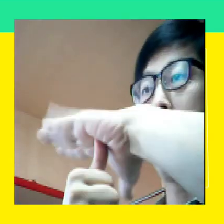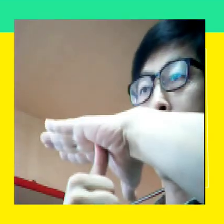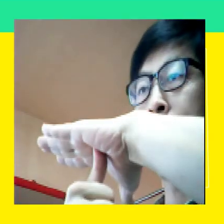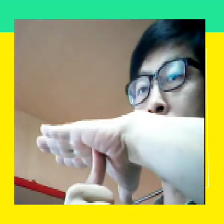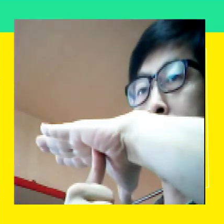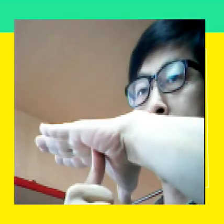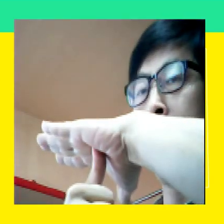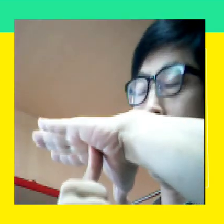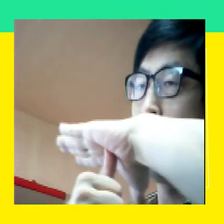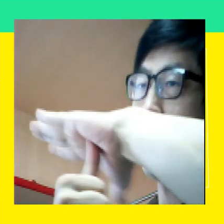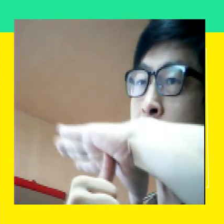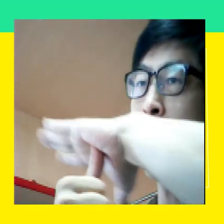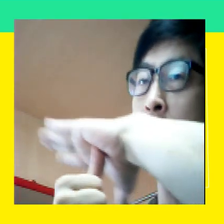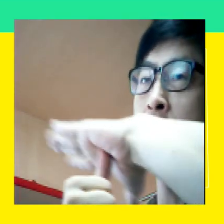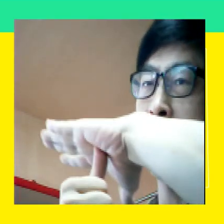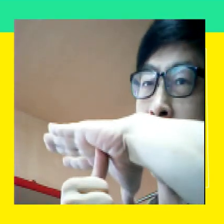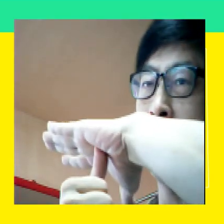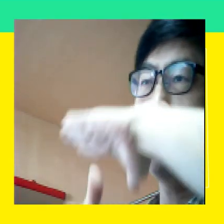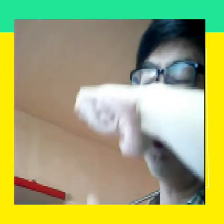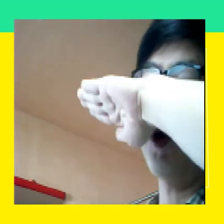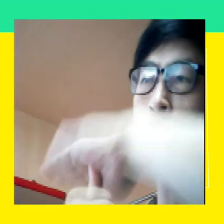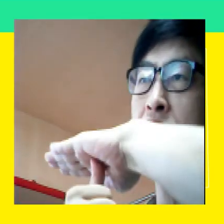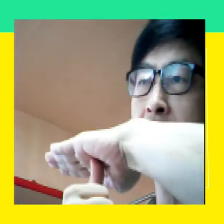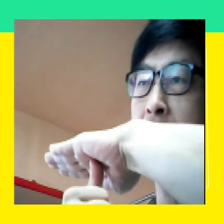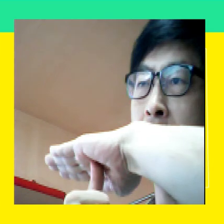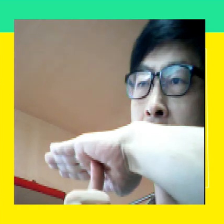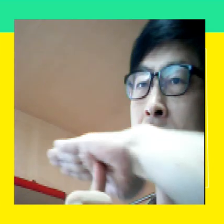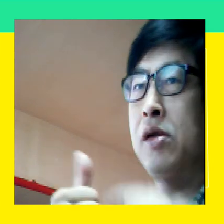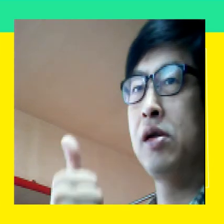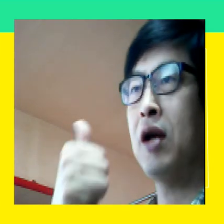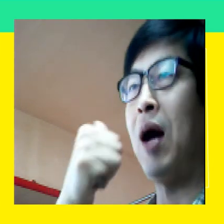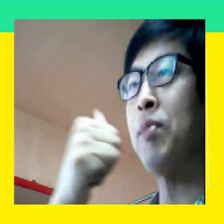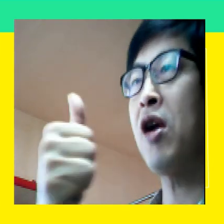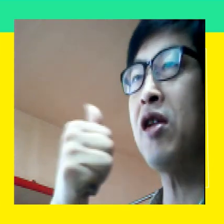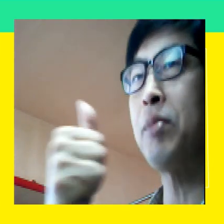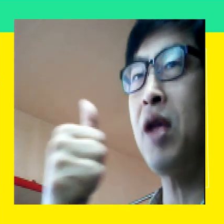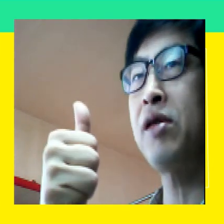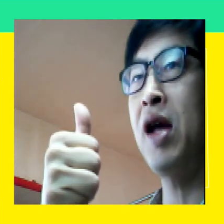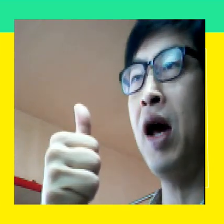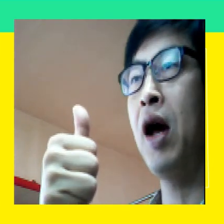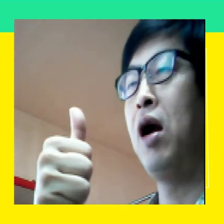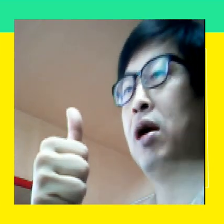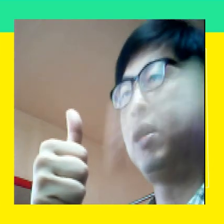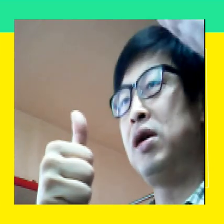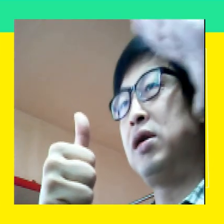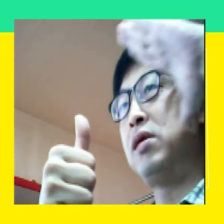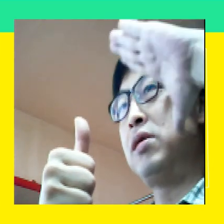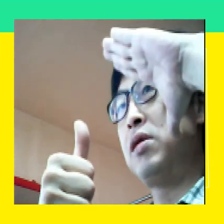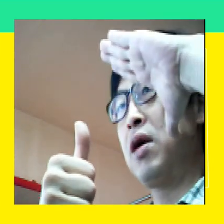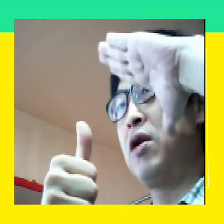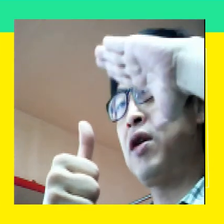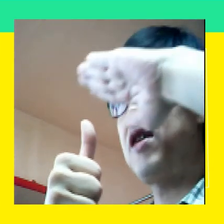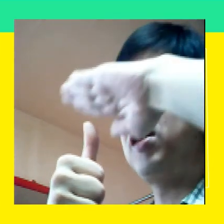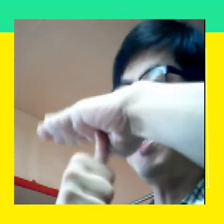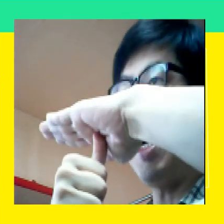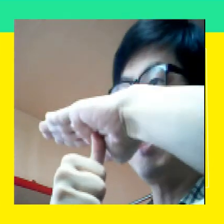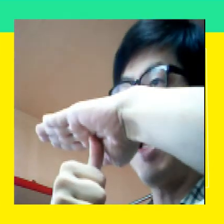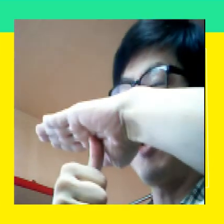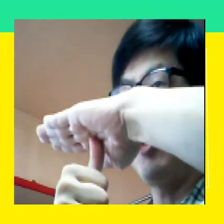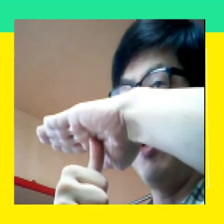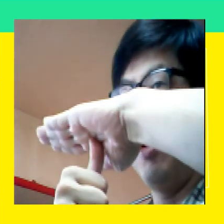소년 이게 좀 어려운거 같아요 이게 왜 소년이니까 남다란 남자인데 그렇게